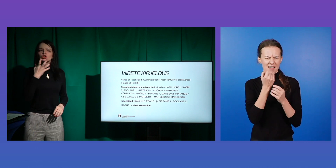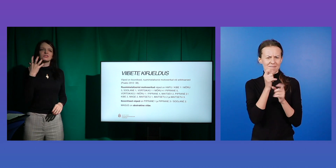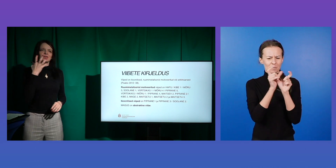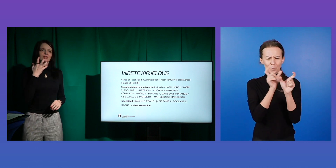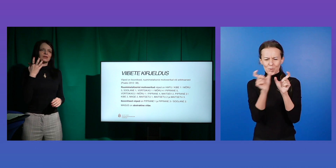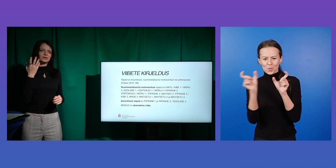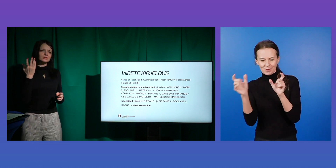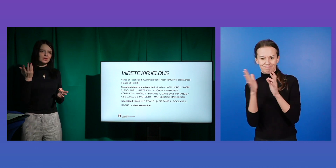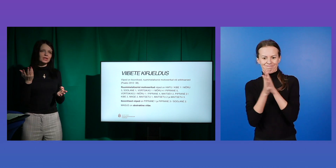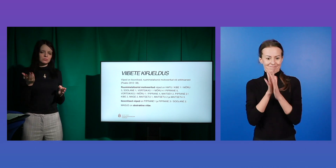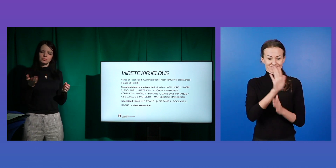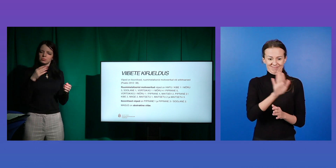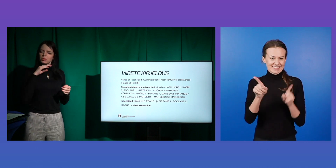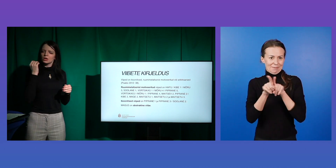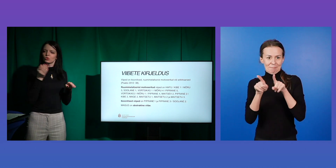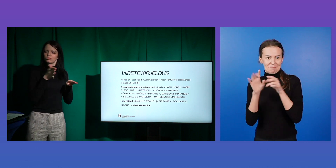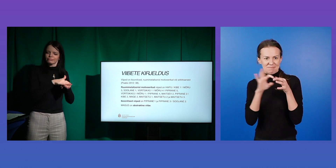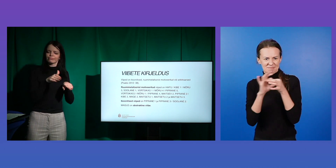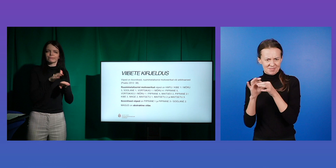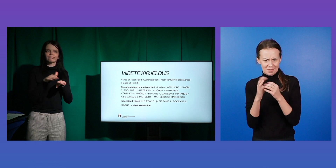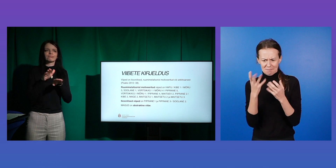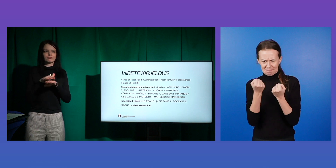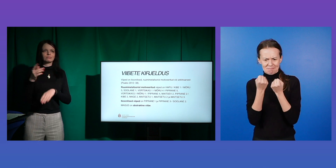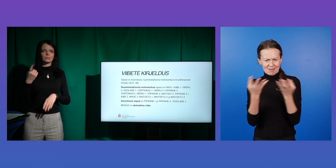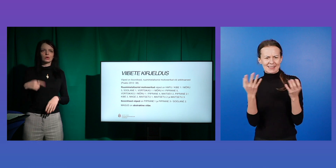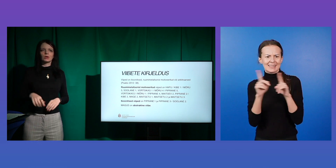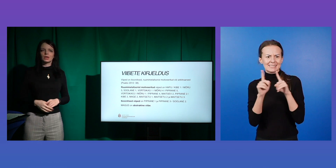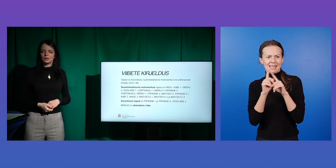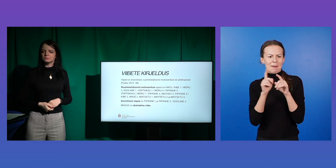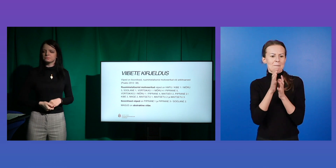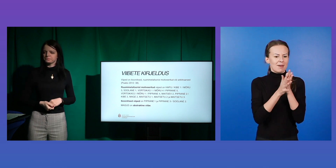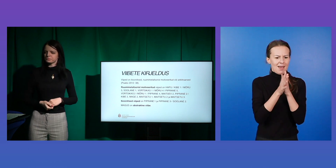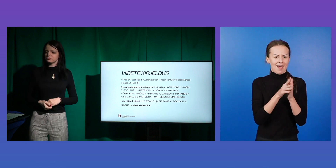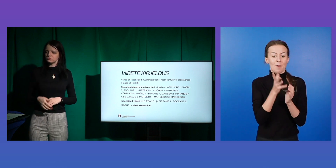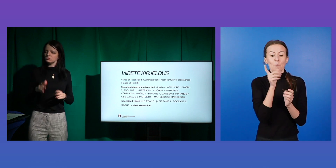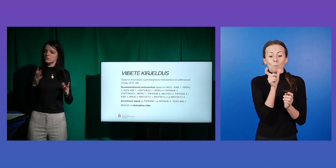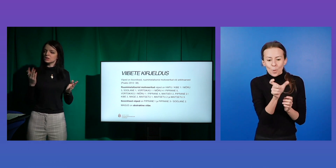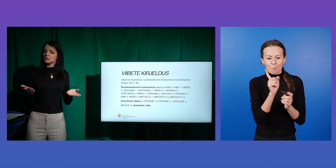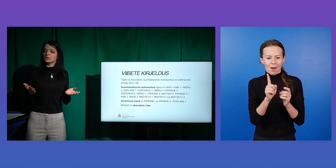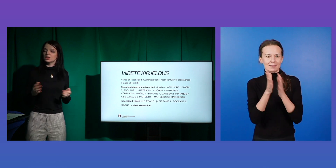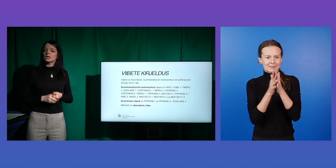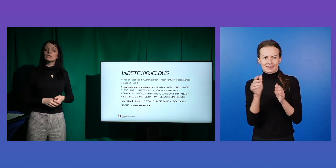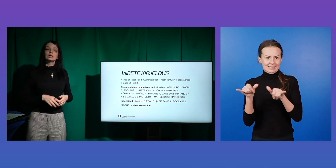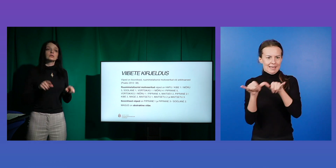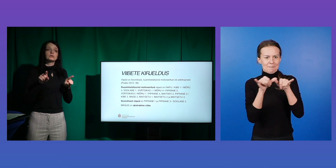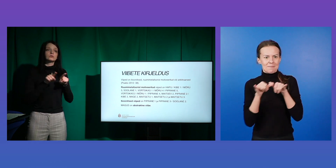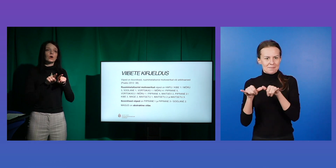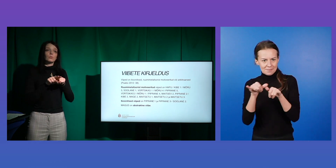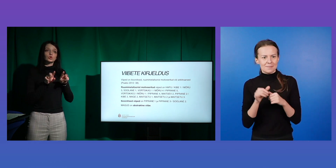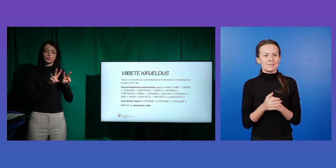mõru või vürtsikas, kõik on samad märgid suu juures, et paljud kattusid.